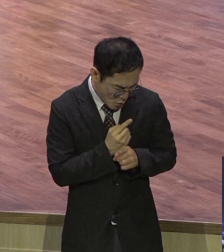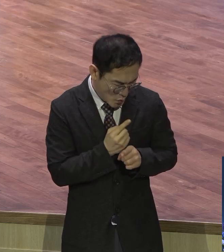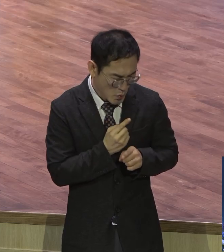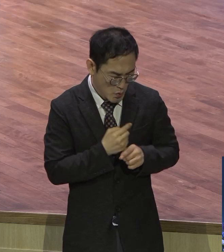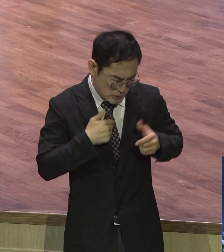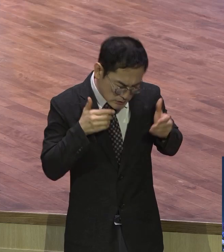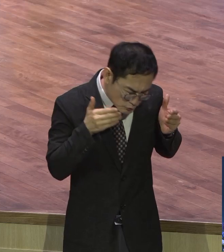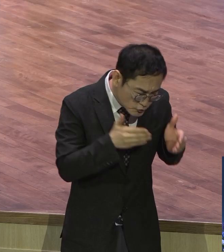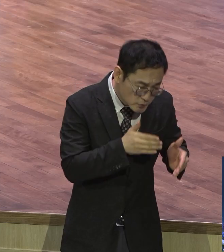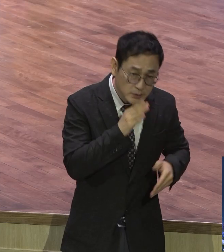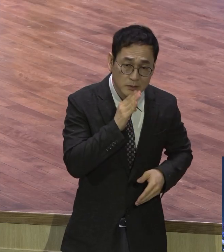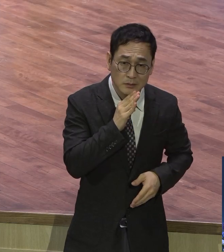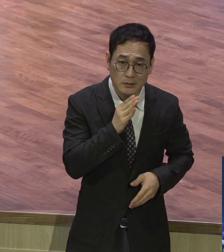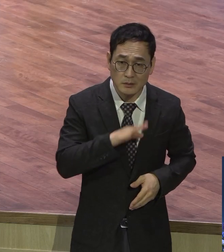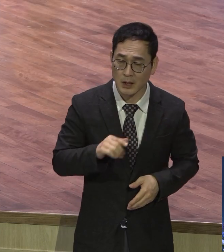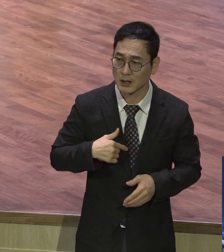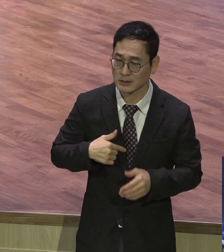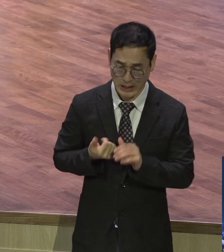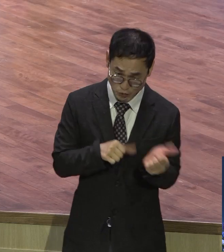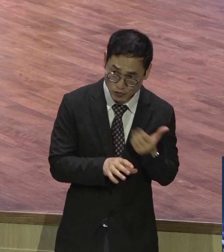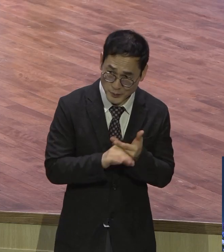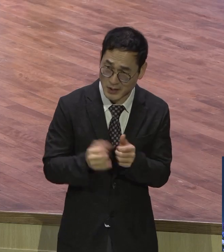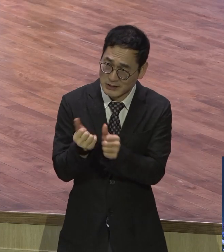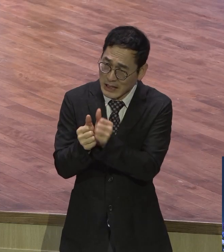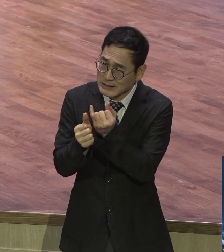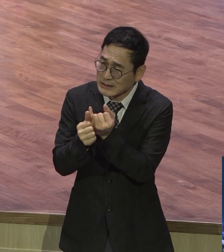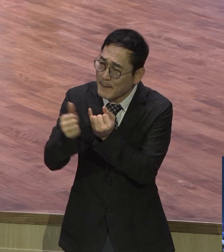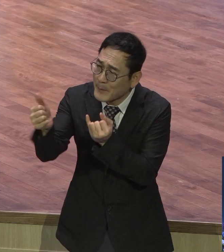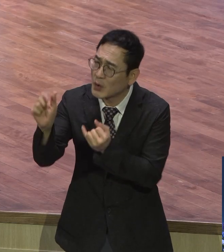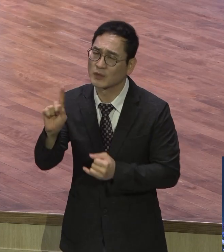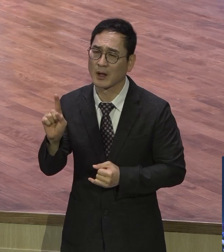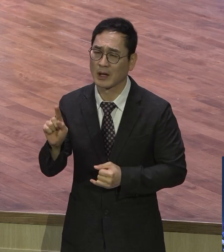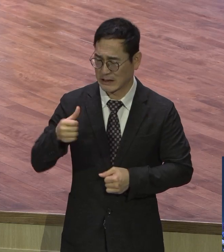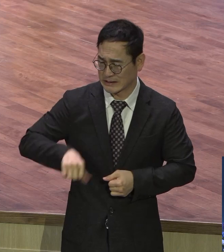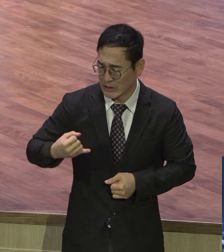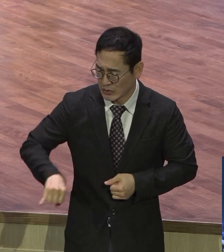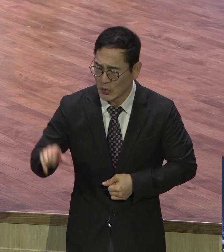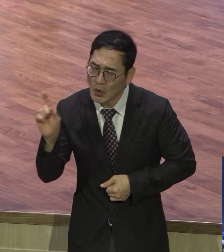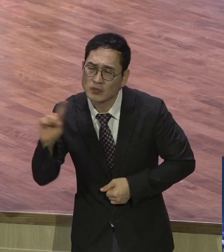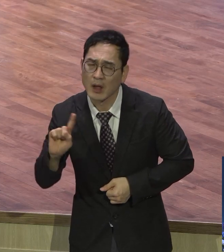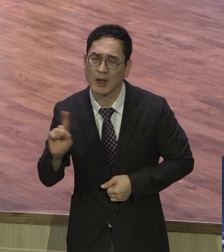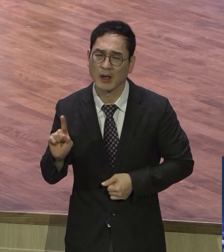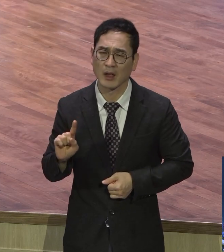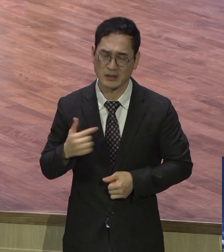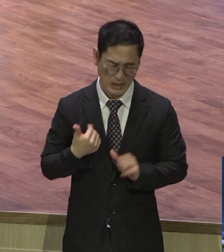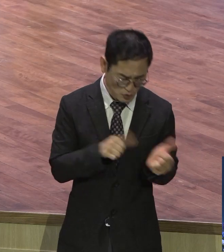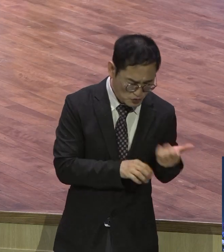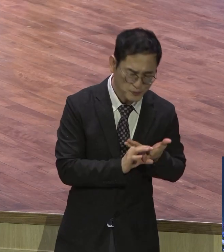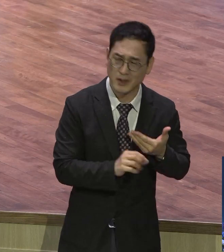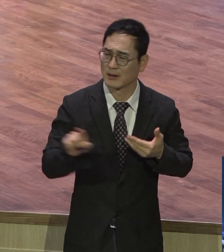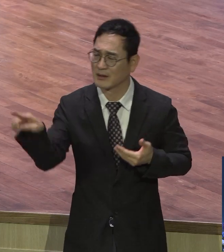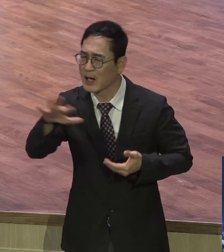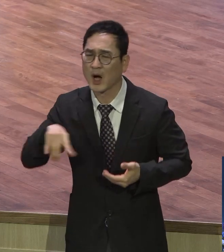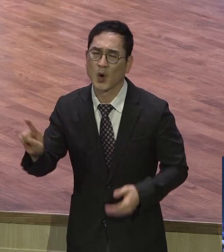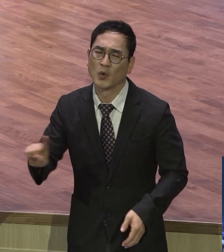내 남편은 어떻게 되나. 내가 죽으면 내 자식들은 어떻게 공부하고 어떻게 시입장각하냐.